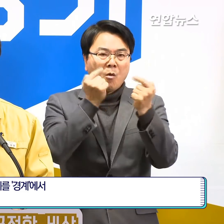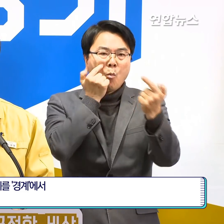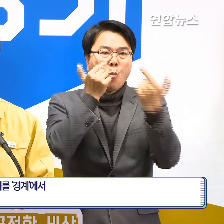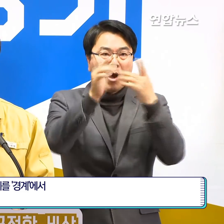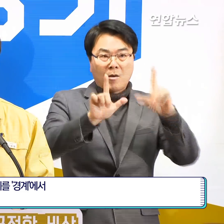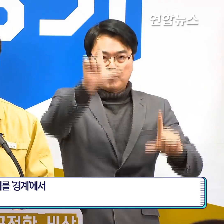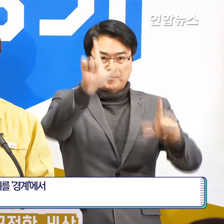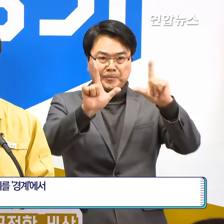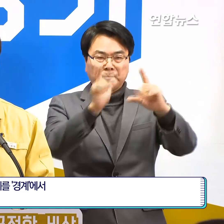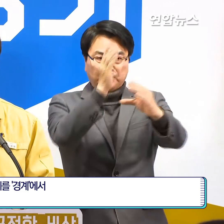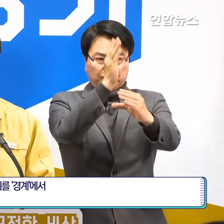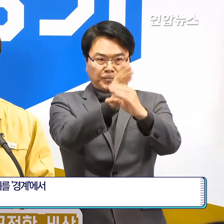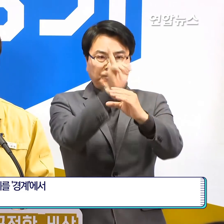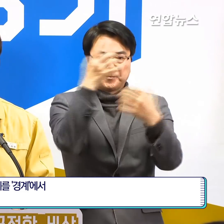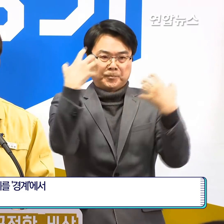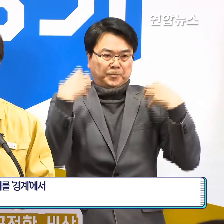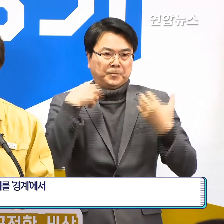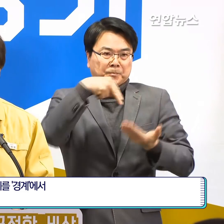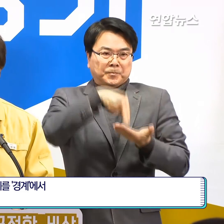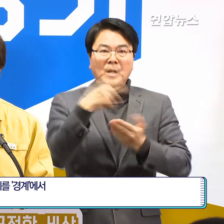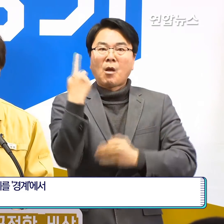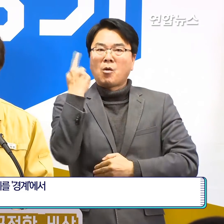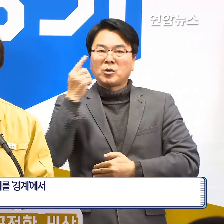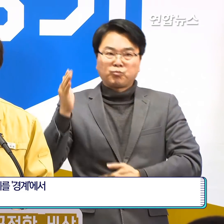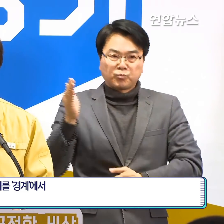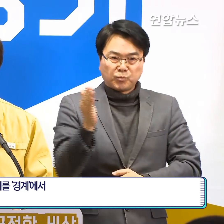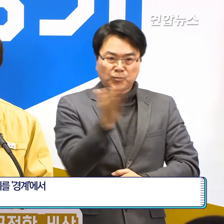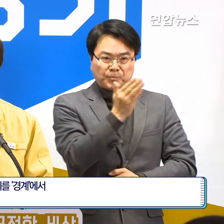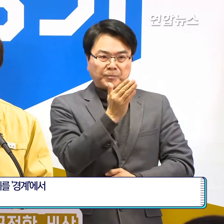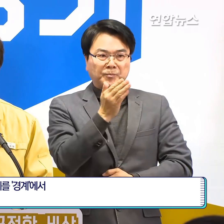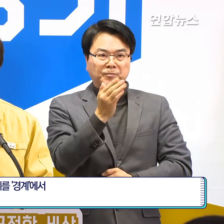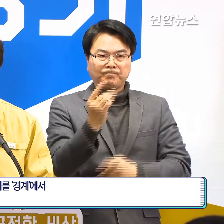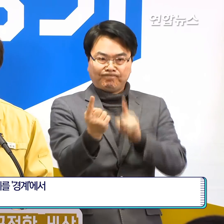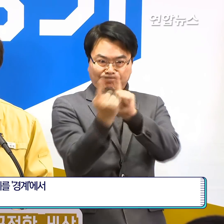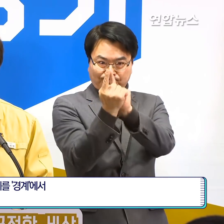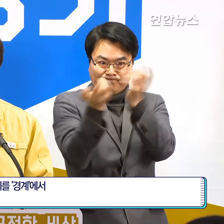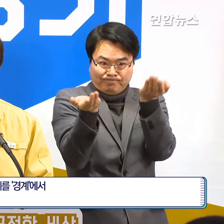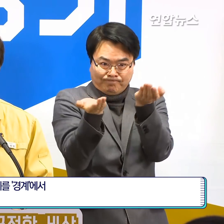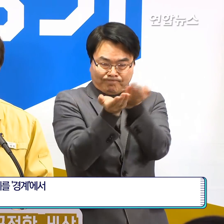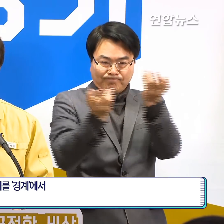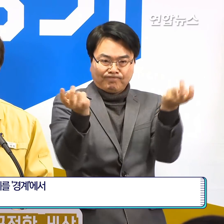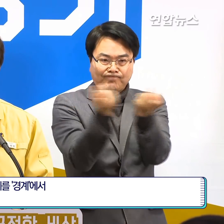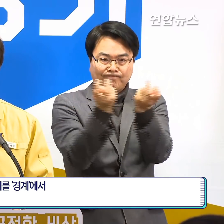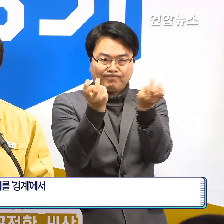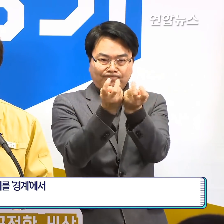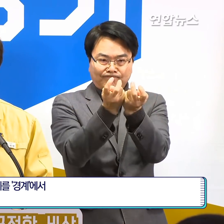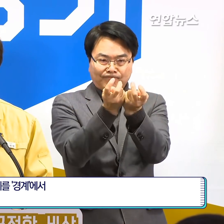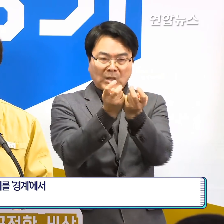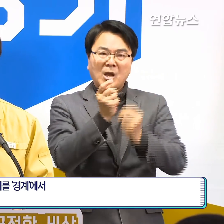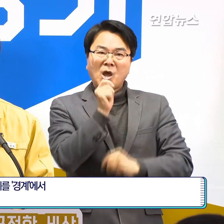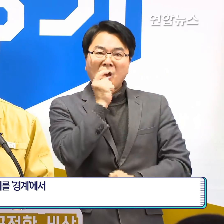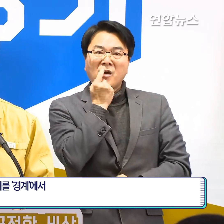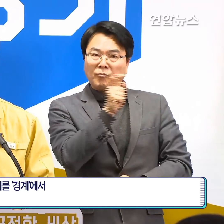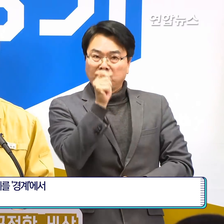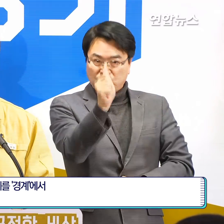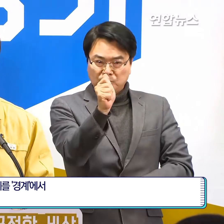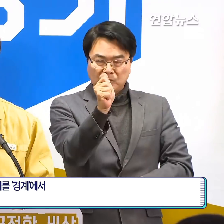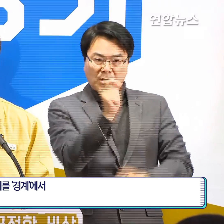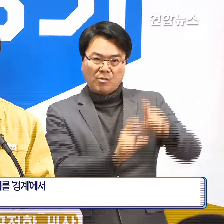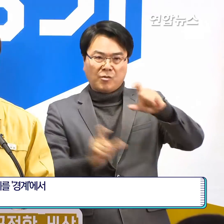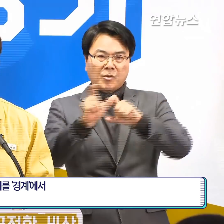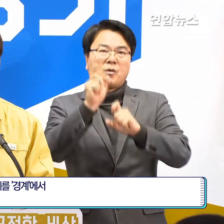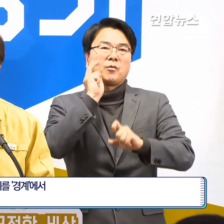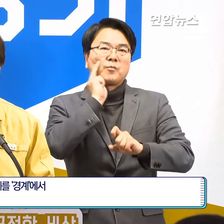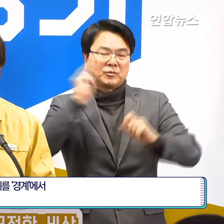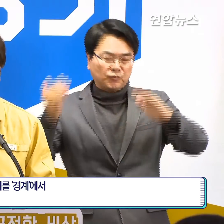따라 중앙정부도 어제 일자로 대응 단계를 경계에서 최고 수위인 심각